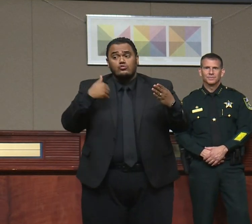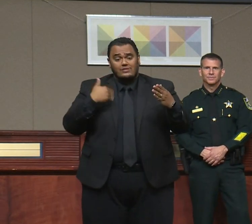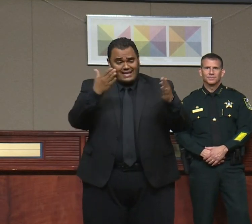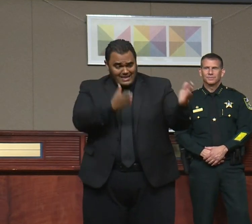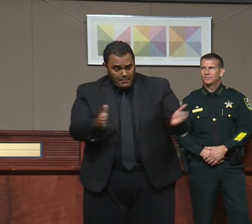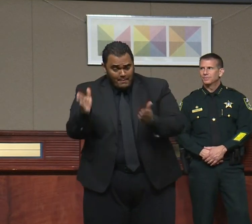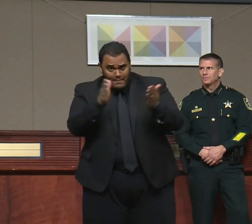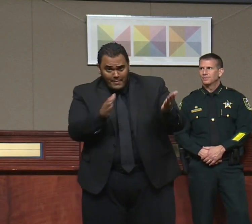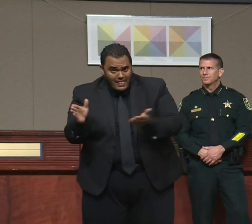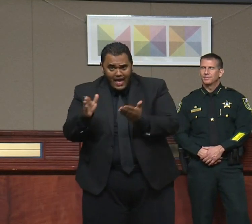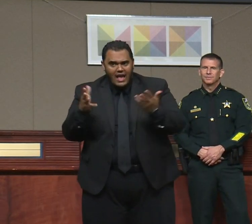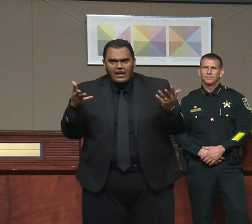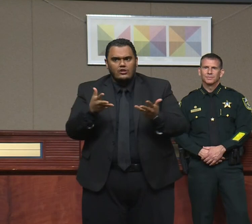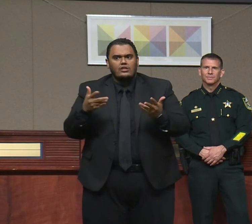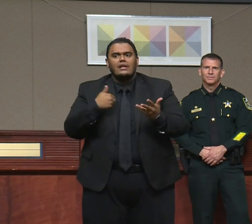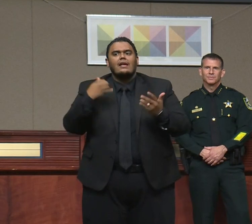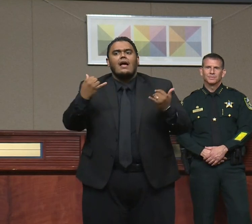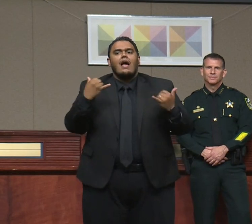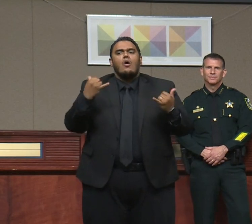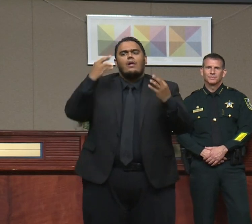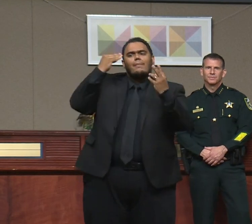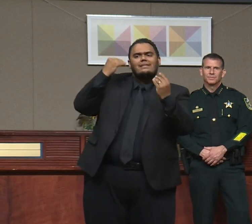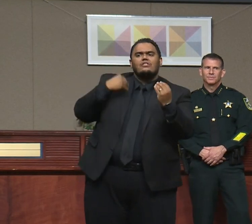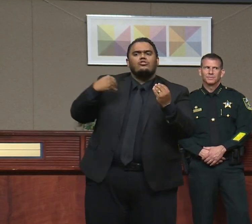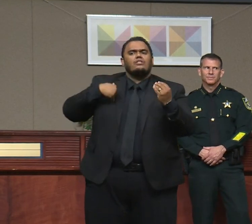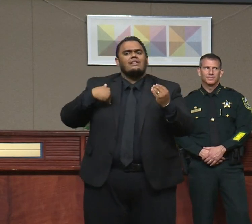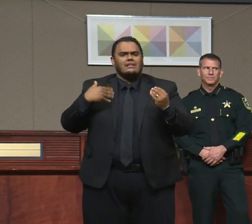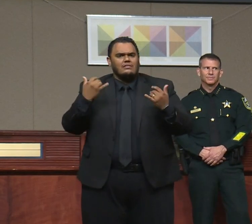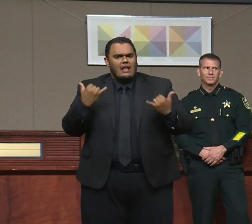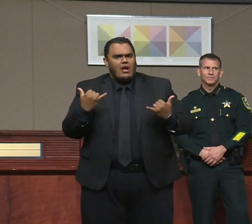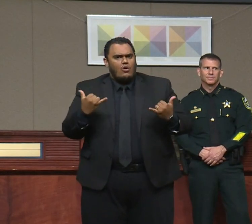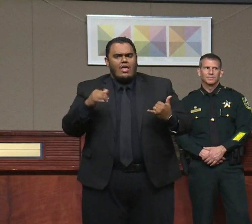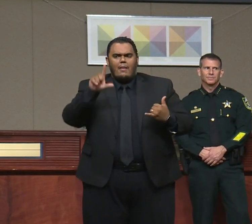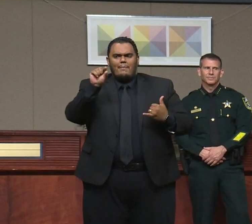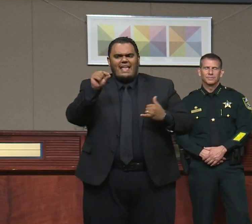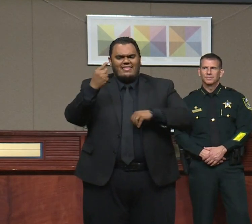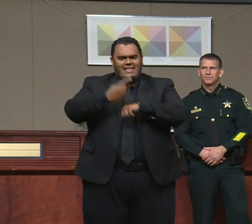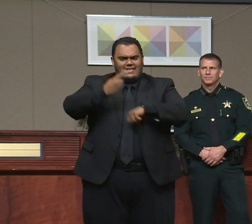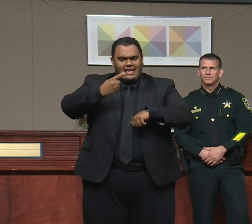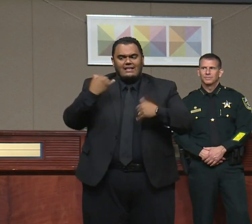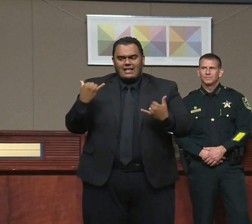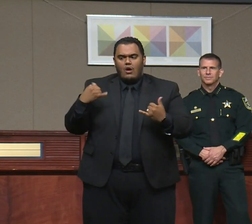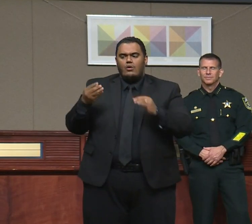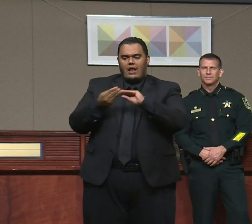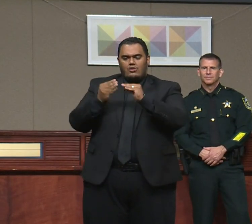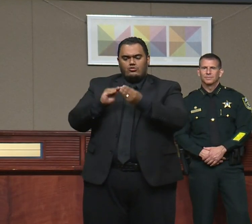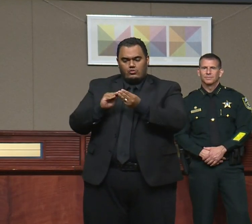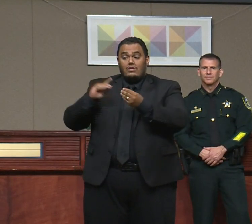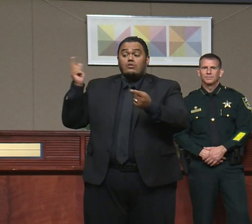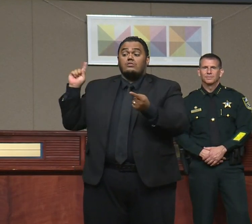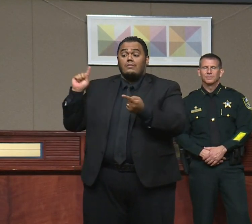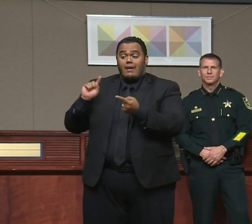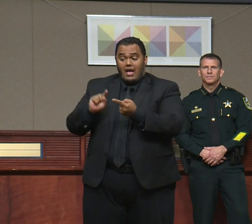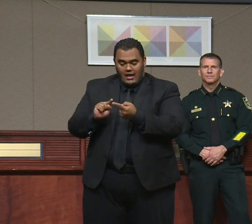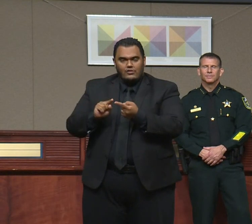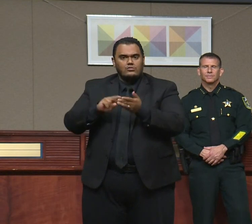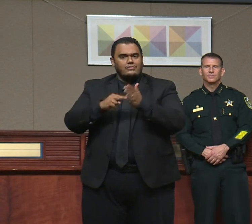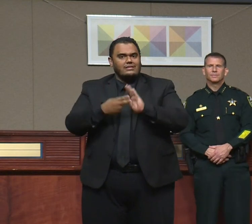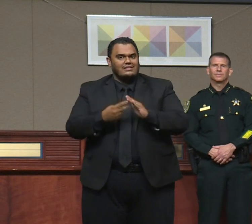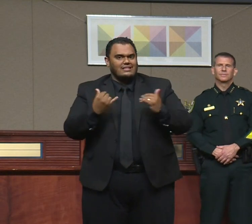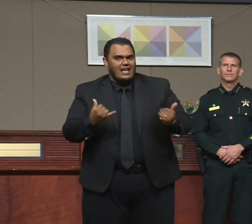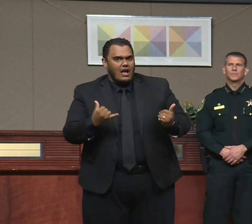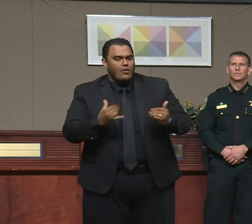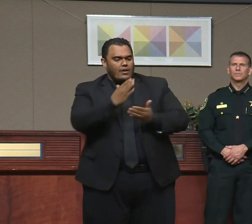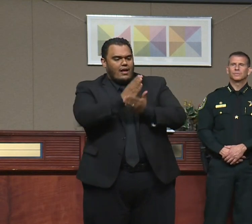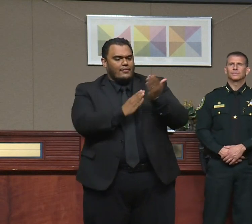de haber un repunte tomando en cuenta que tenemos aproximadamente 20 días con los casos bajando? Si llegara a haber un repunte con esta apertura de algunos negocios,